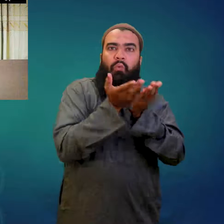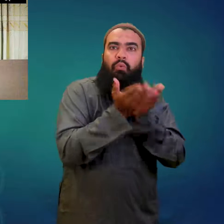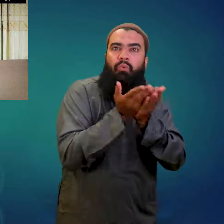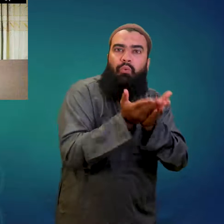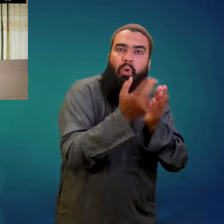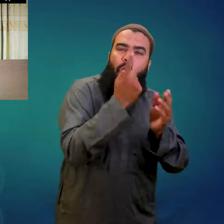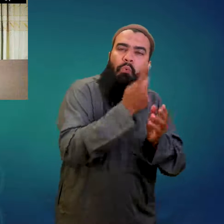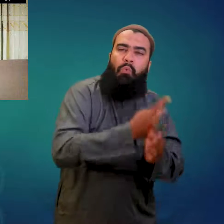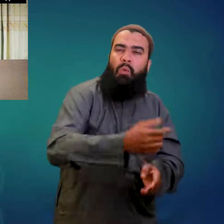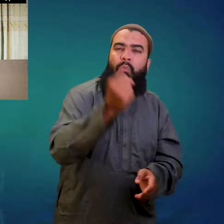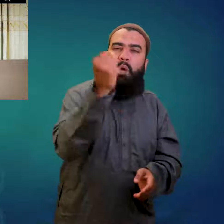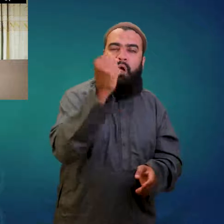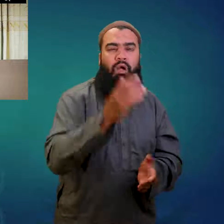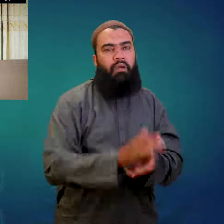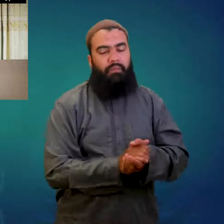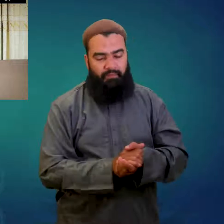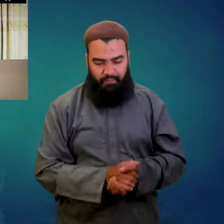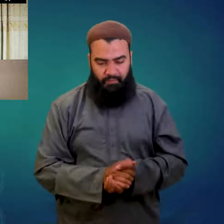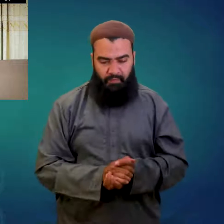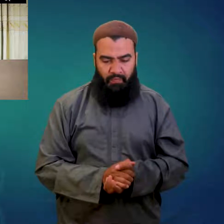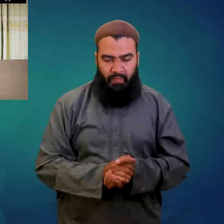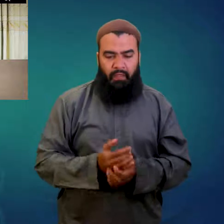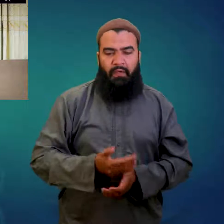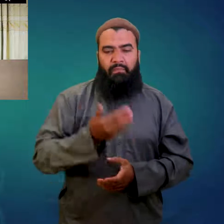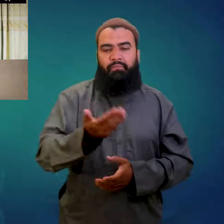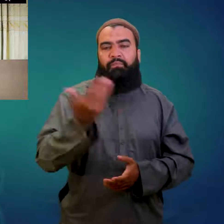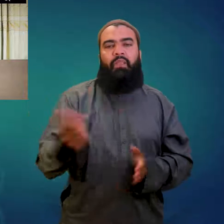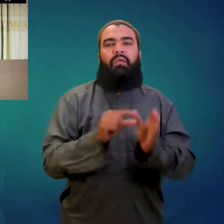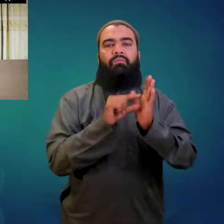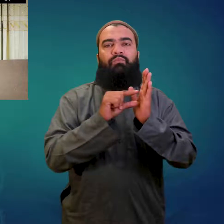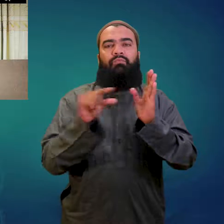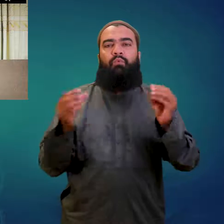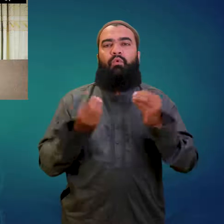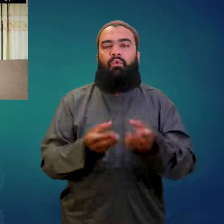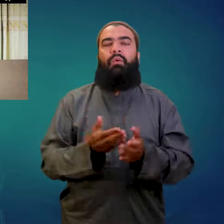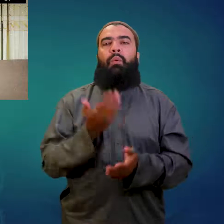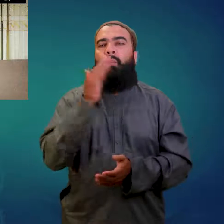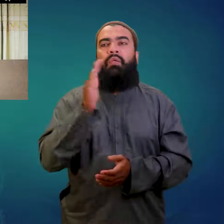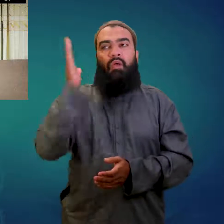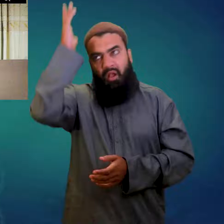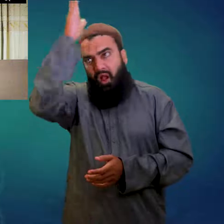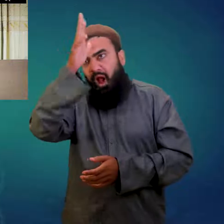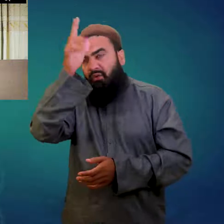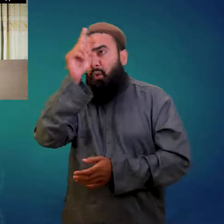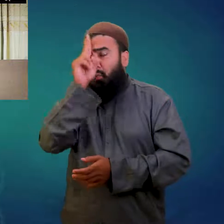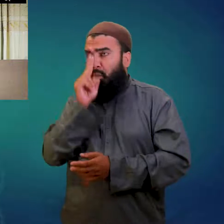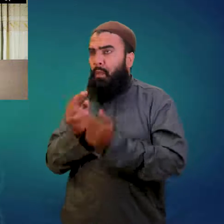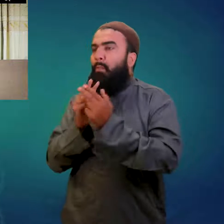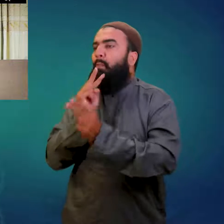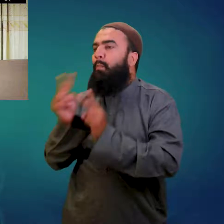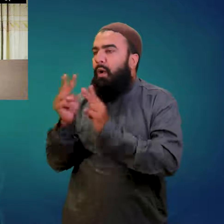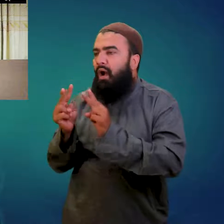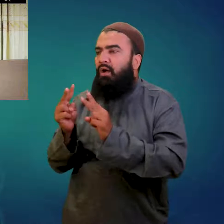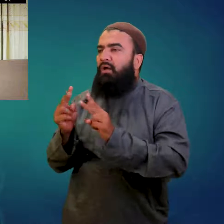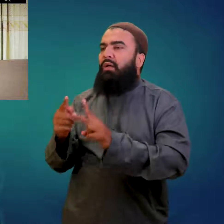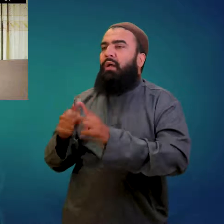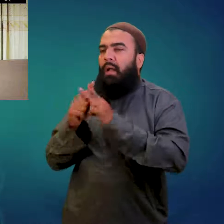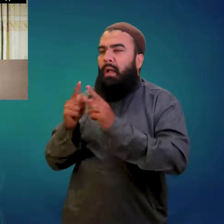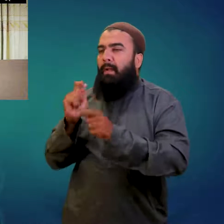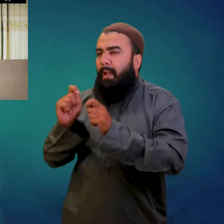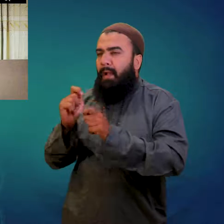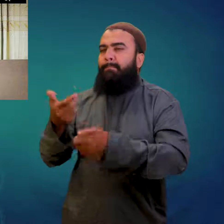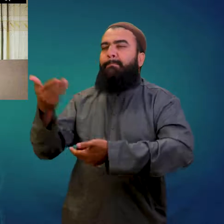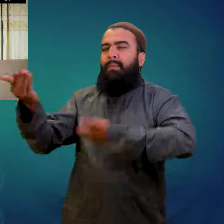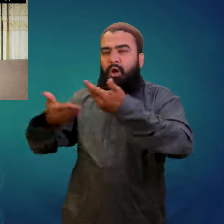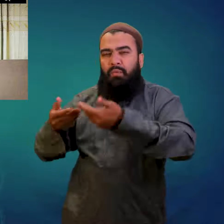سورۃ الممتحنہ مدنی صورت ہے۔ سورت کا ابتدائی حصہ کفار و مشرکین کے ساتھ دوستانہ تعلقات